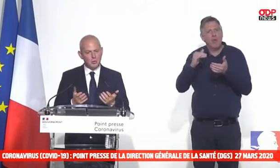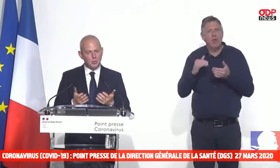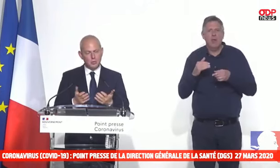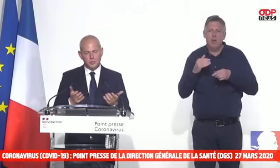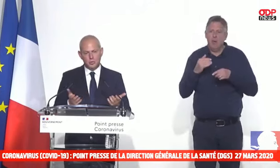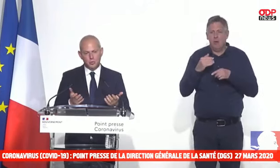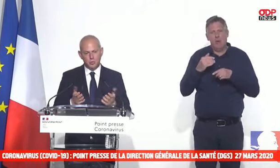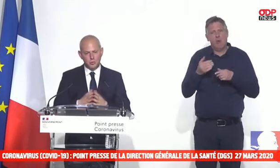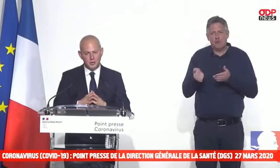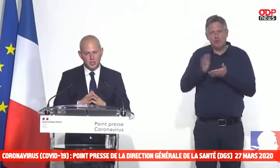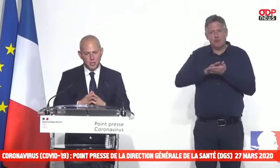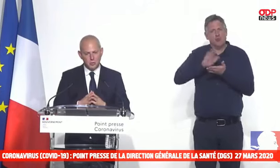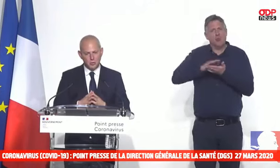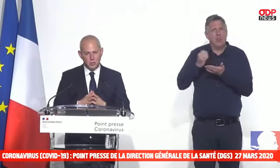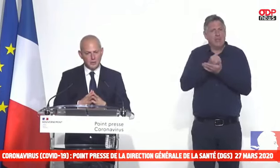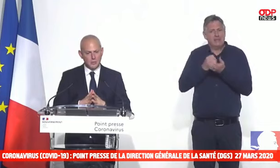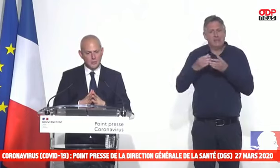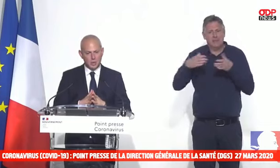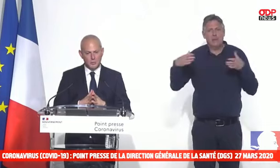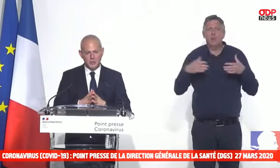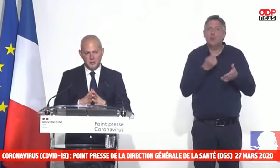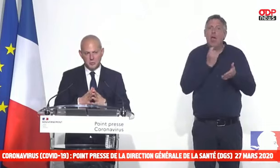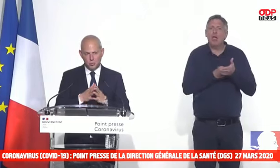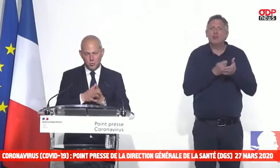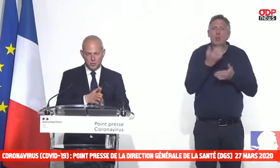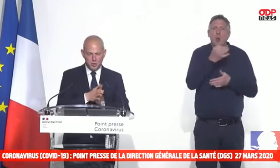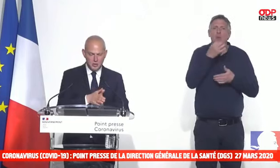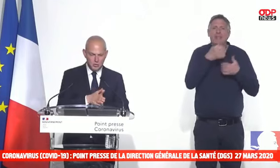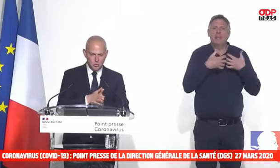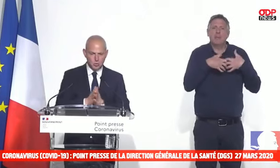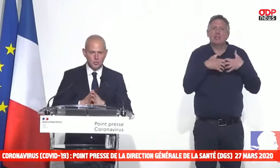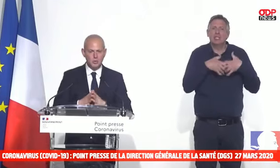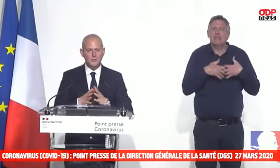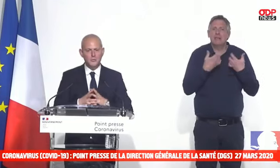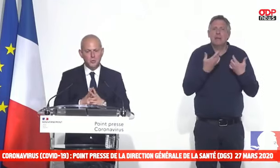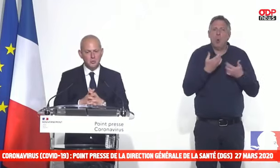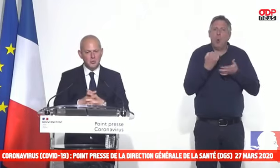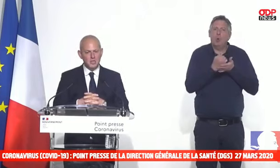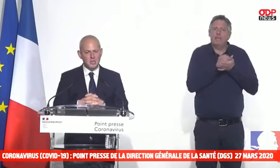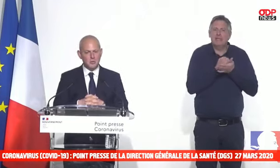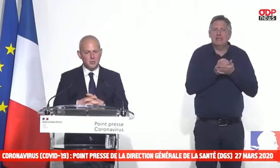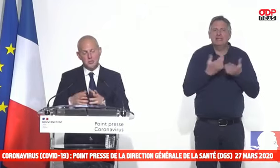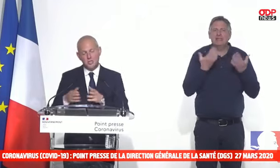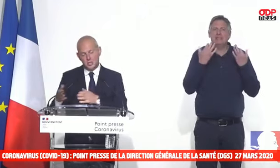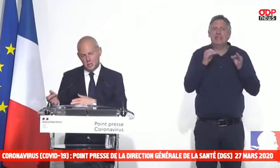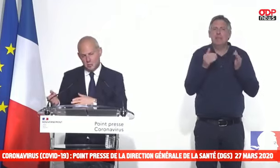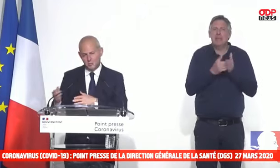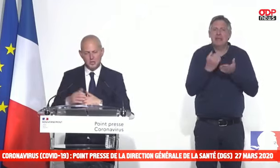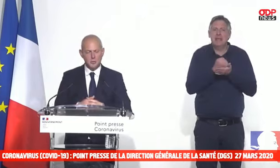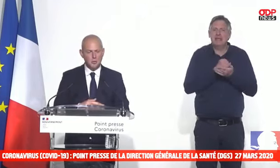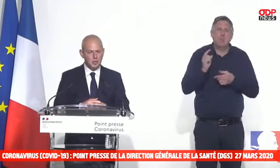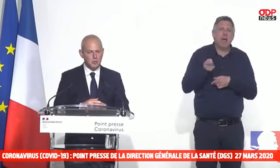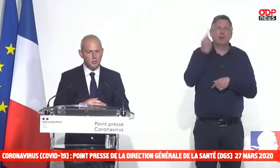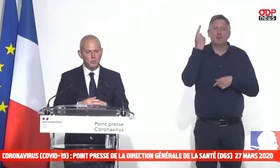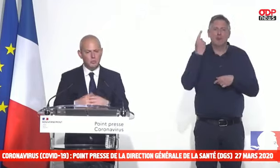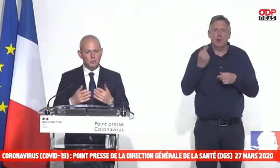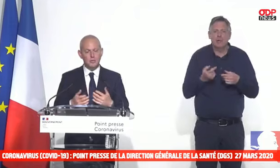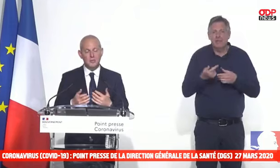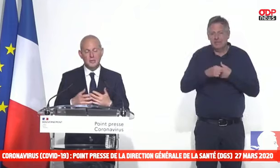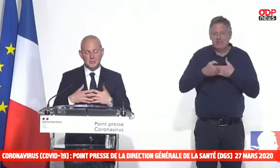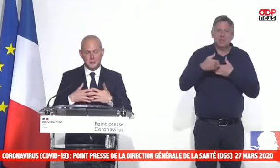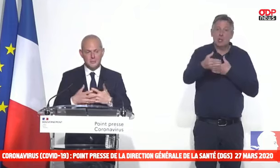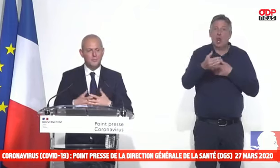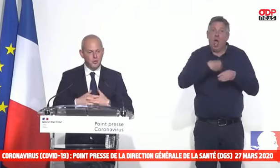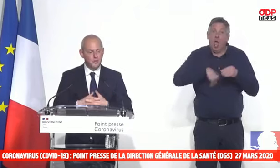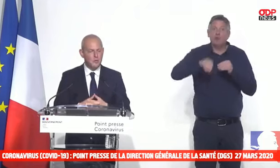donc, ce sont des achats d'automates qui nous ont permis effectivement d'augmenter dès aujourd'hui de 10 000 tests quotidiens et la semaine prochaine de nouveau de 10